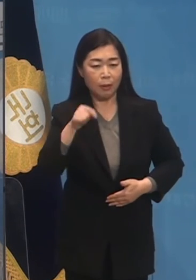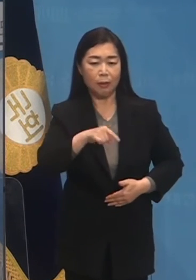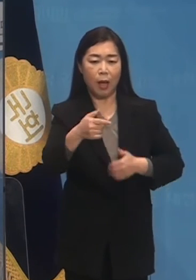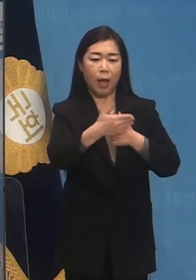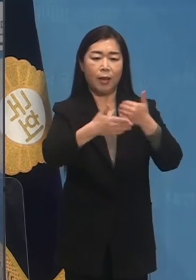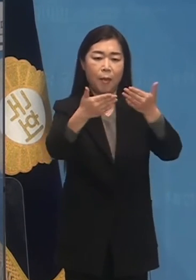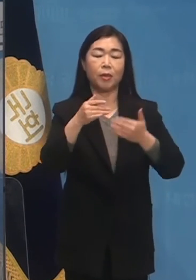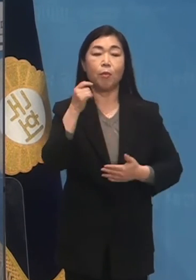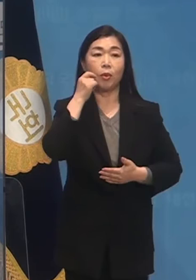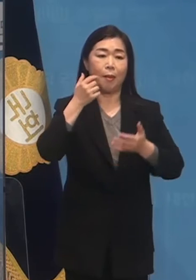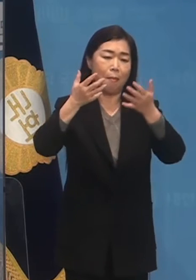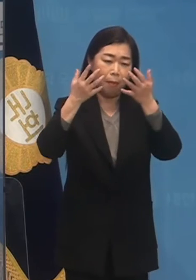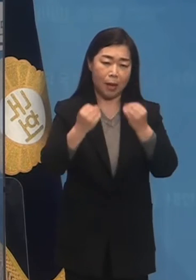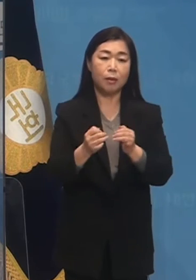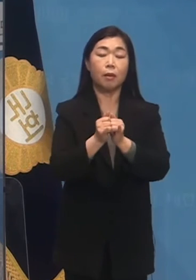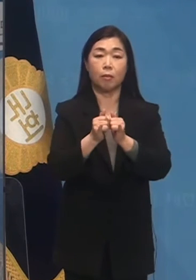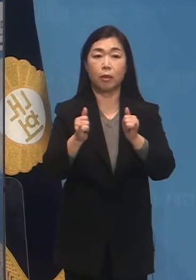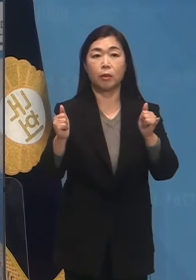사각지대로부터